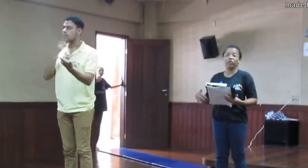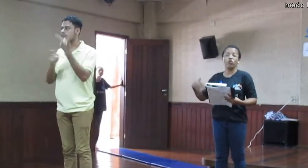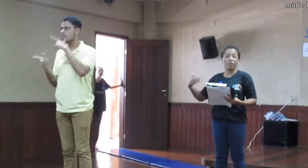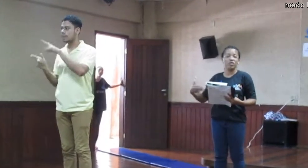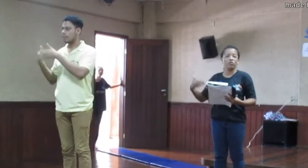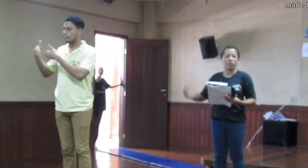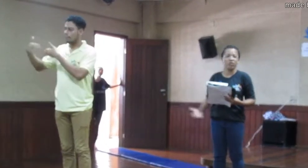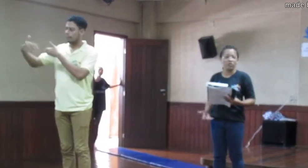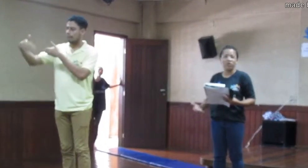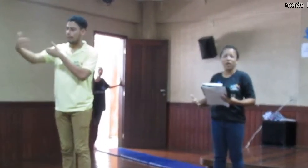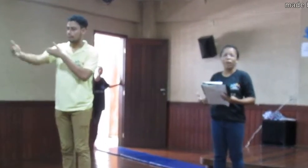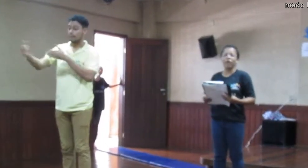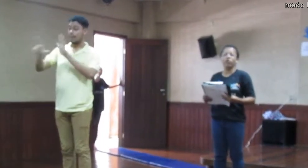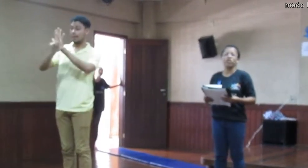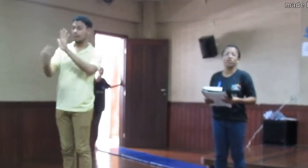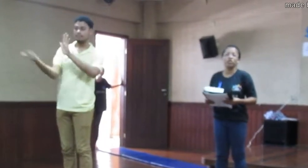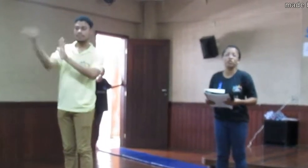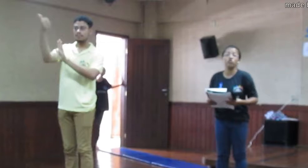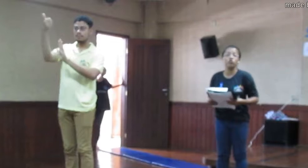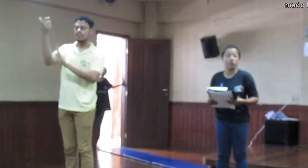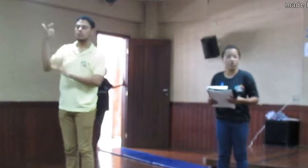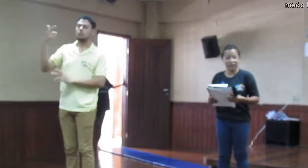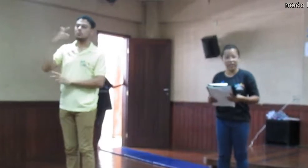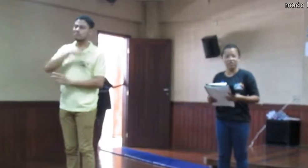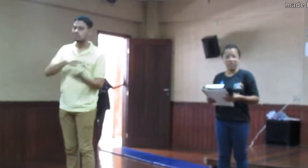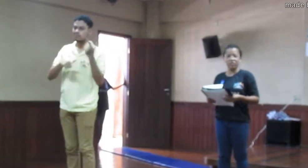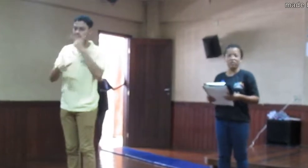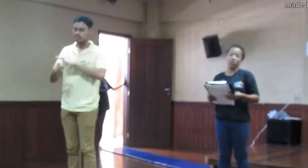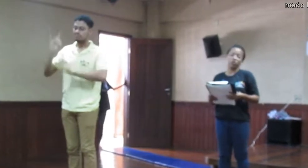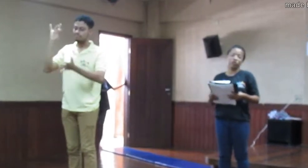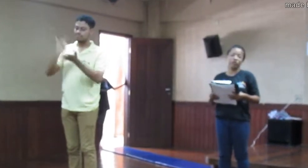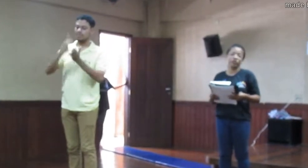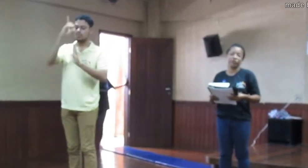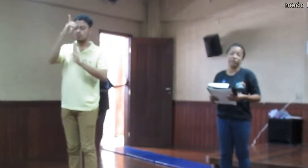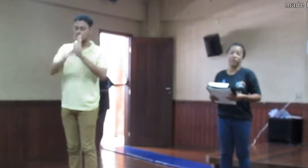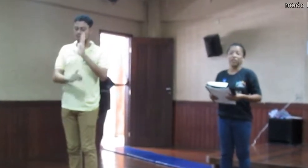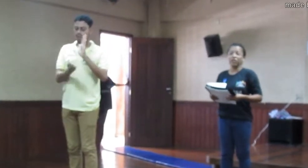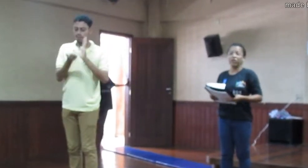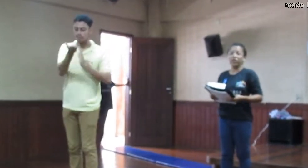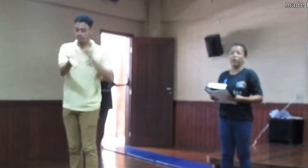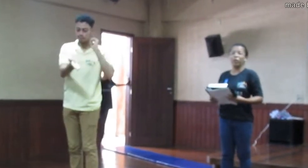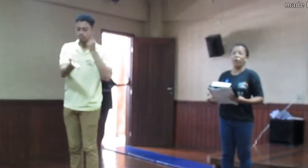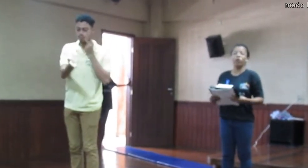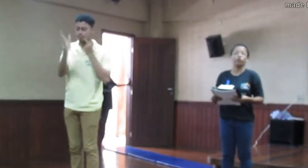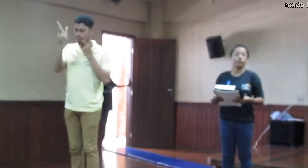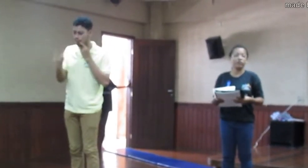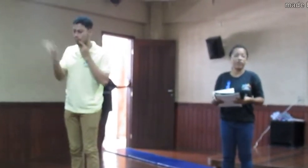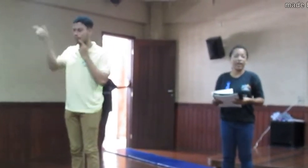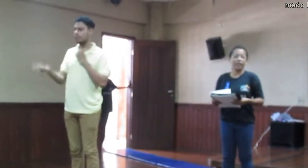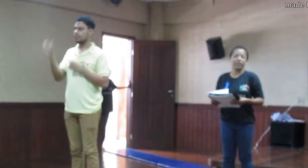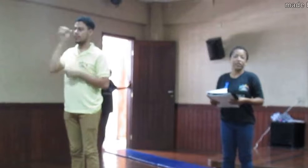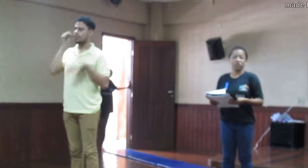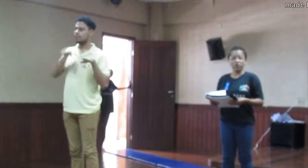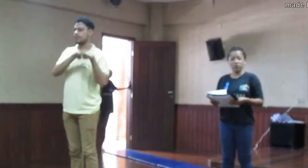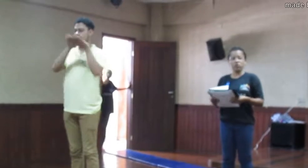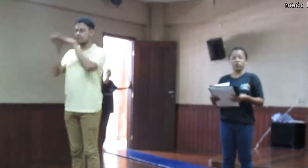lei foi o começo do começo para conquistas que os surdos têm direitos assim como outros. Então, aqui é um pouco